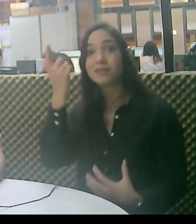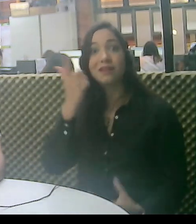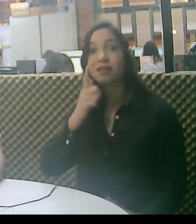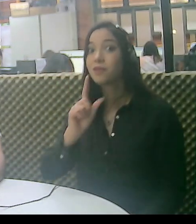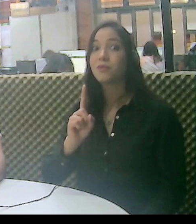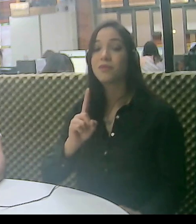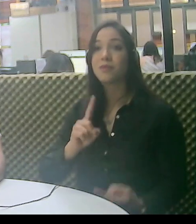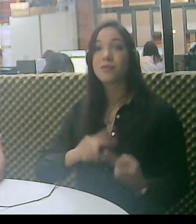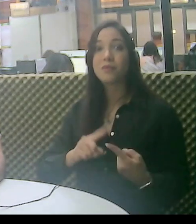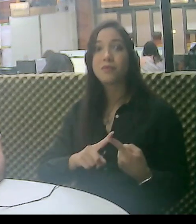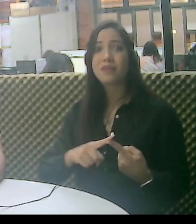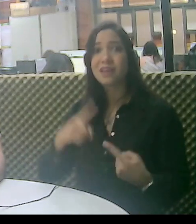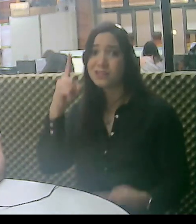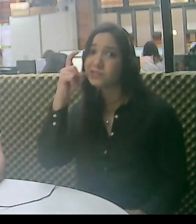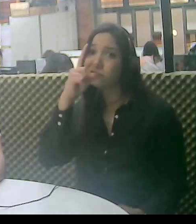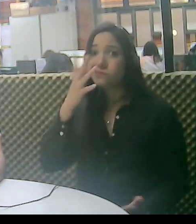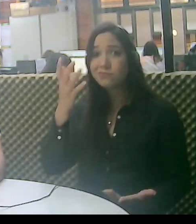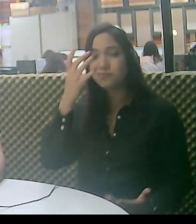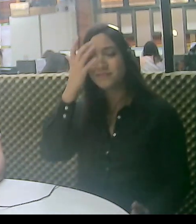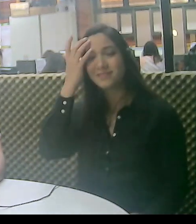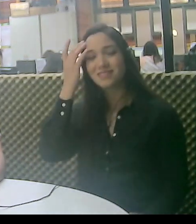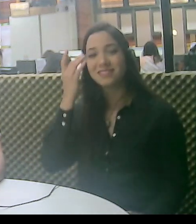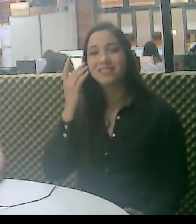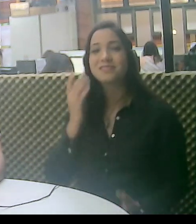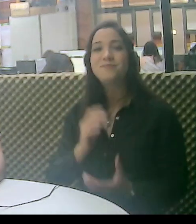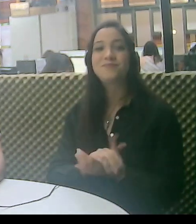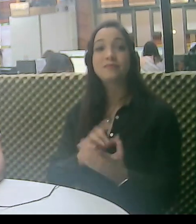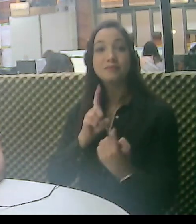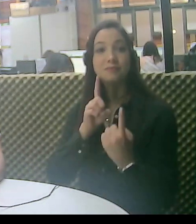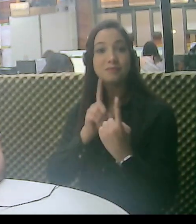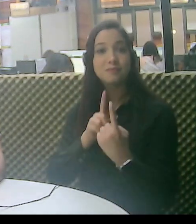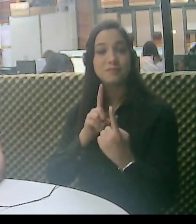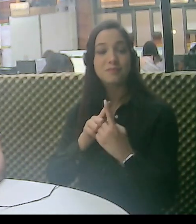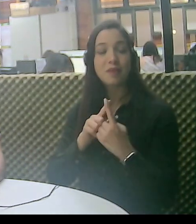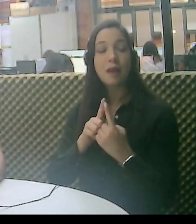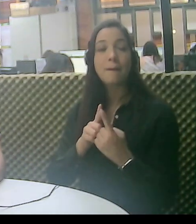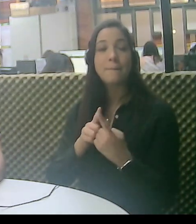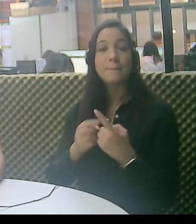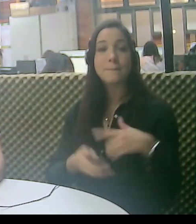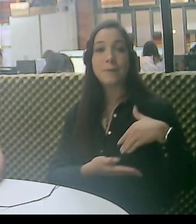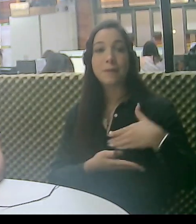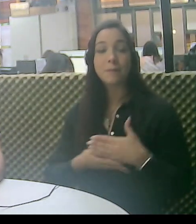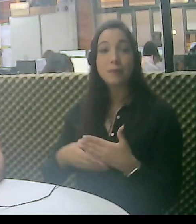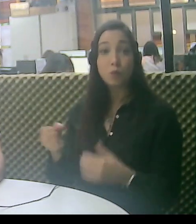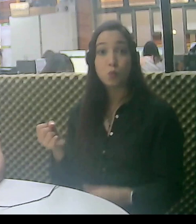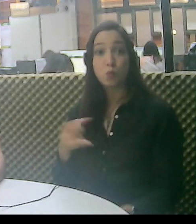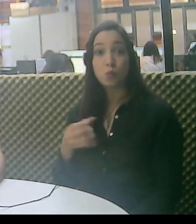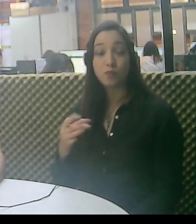conseguir. Eu pensei que era muito difícil. Atendimento a recém-nascidos em Uberlândia é um dos